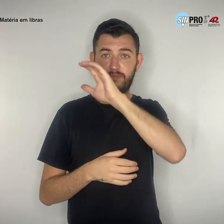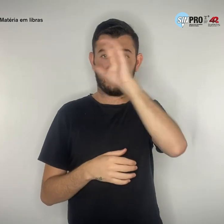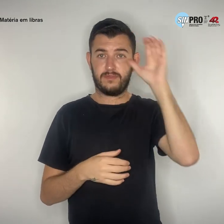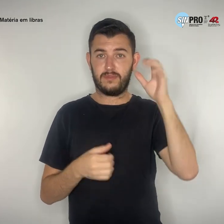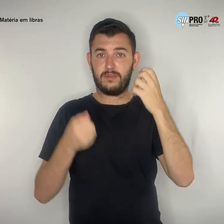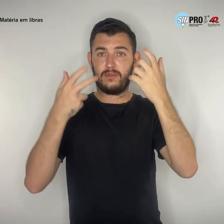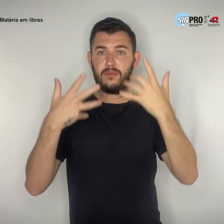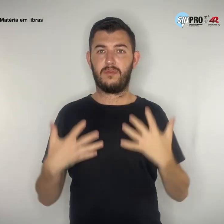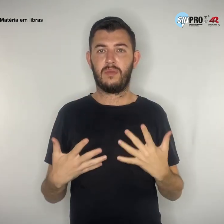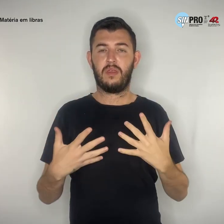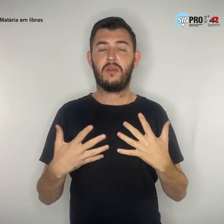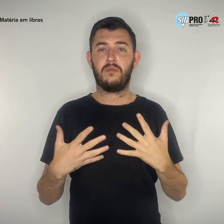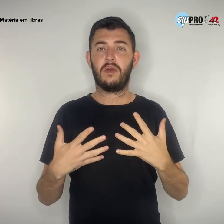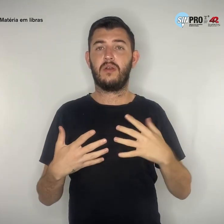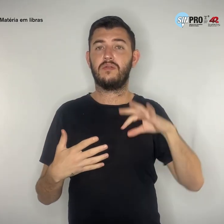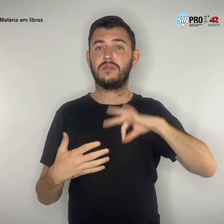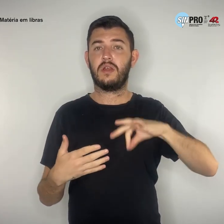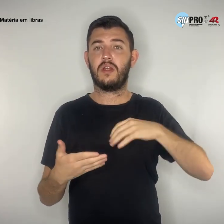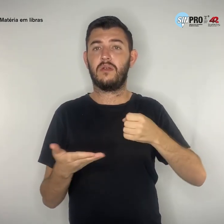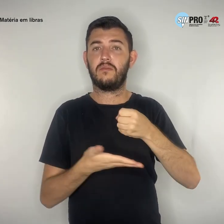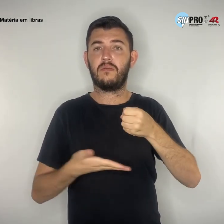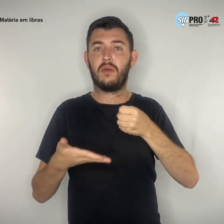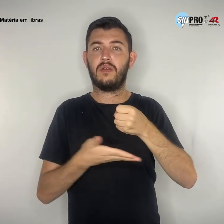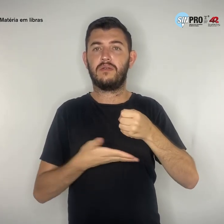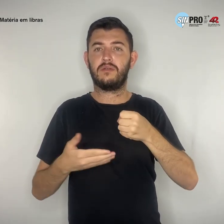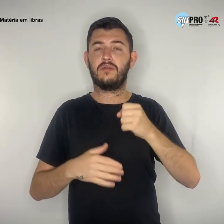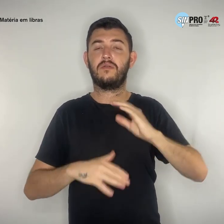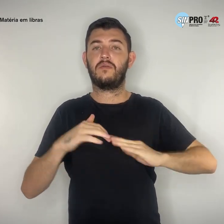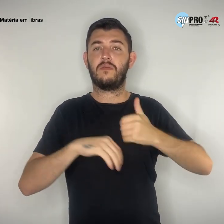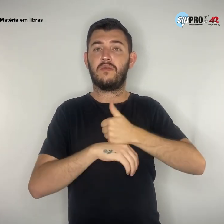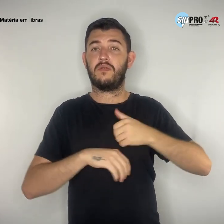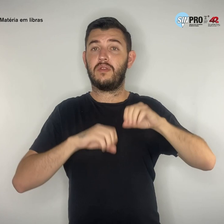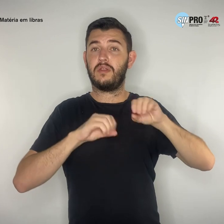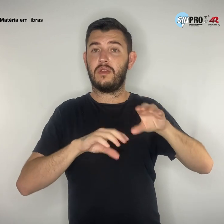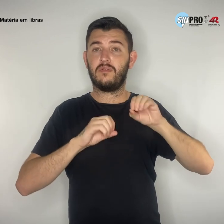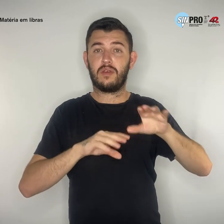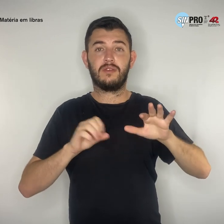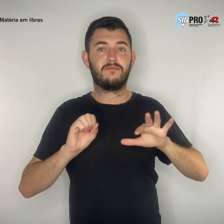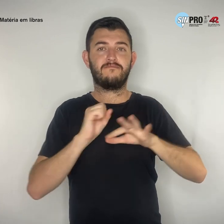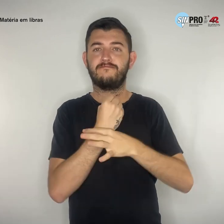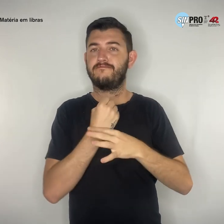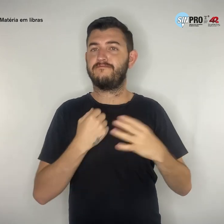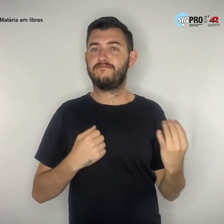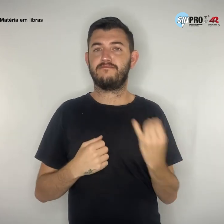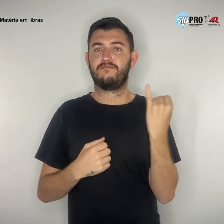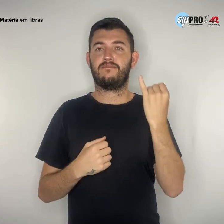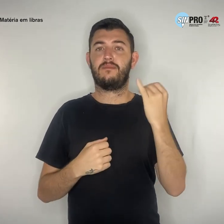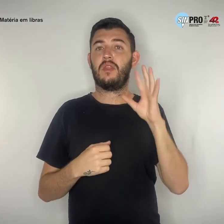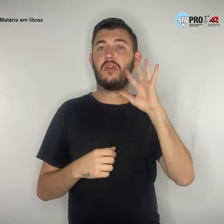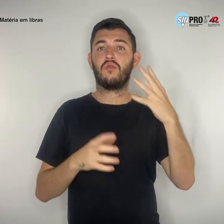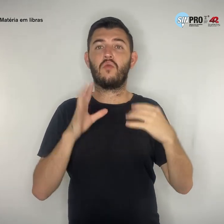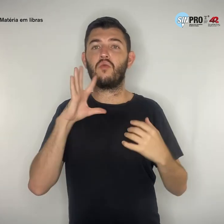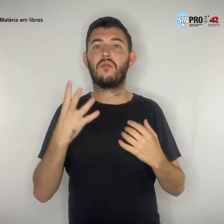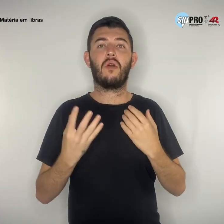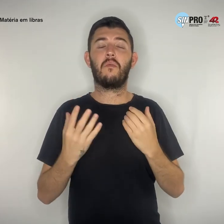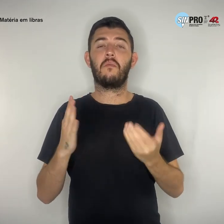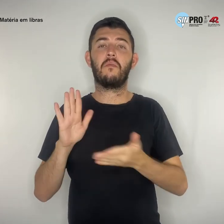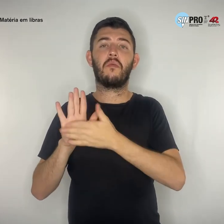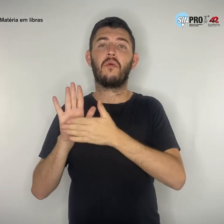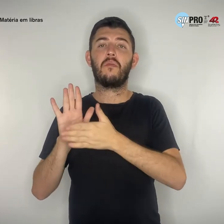do piso do magistério. A solução que ele propõe é fazer um trabalho conjunto com